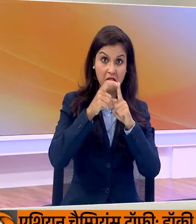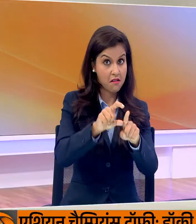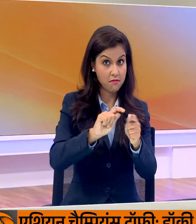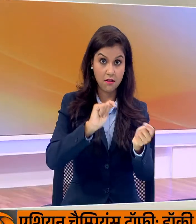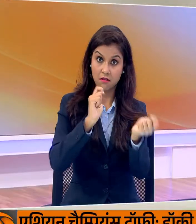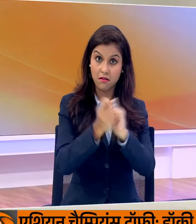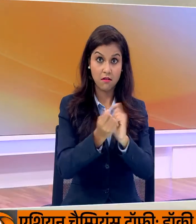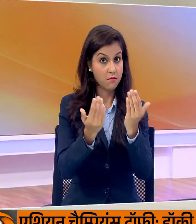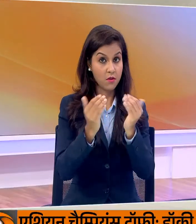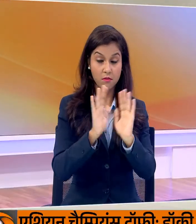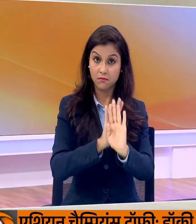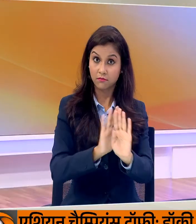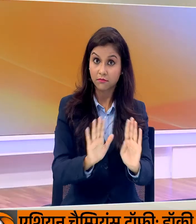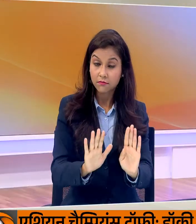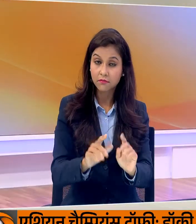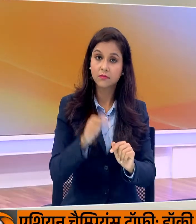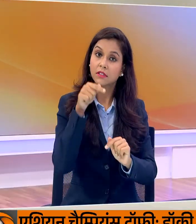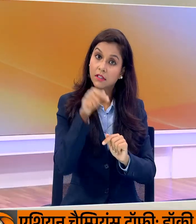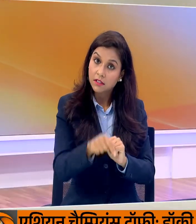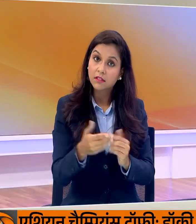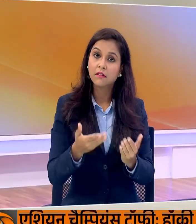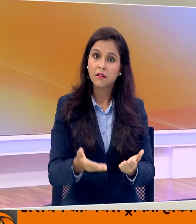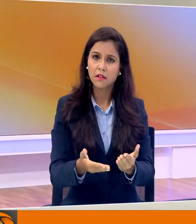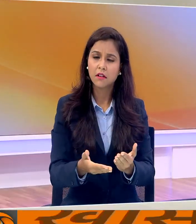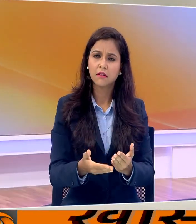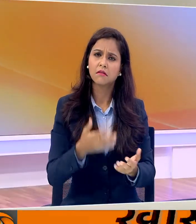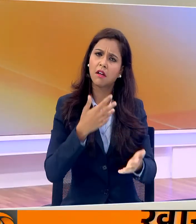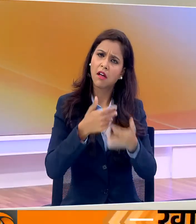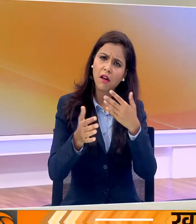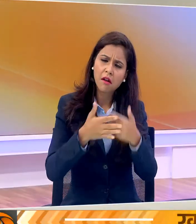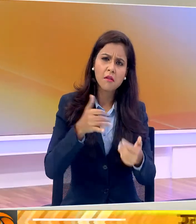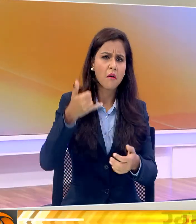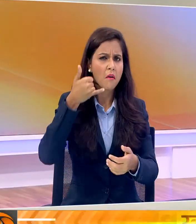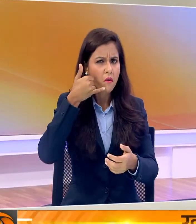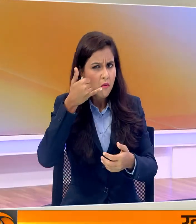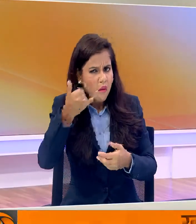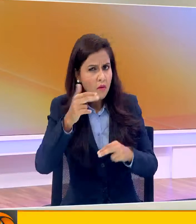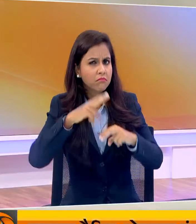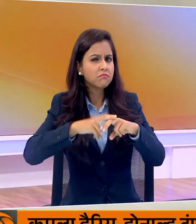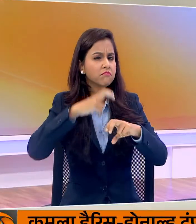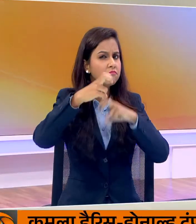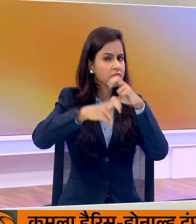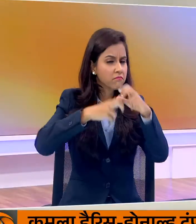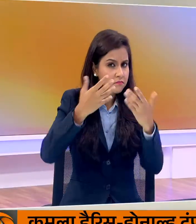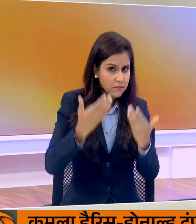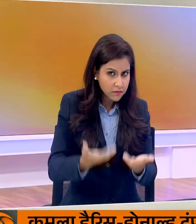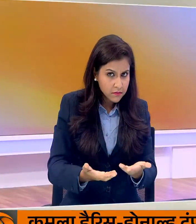लगती। इसलिए चाहे मोबाइल मैन्युफैक्चरिंग हो,